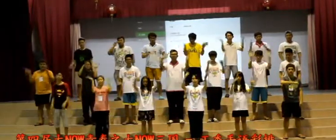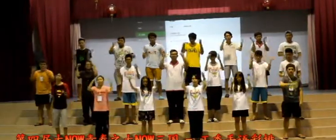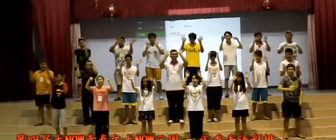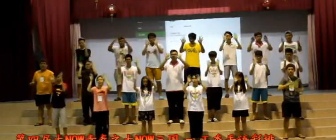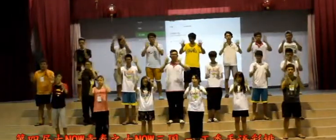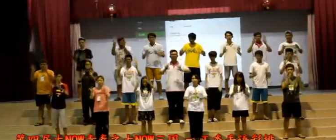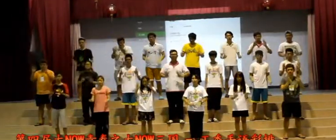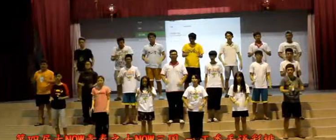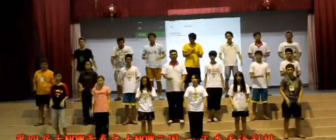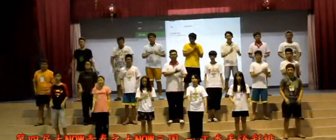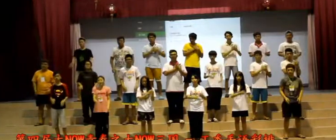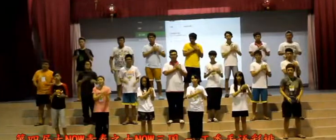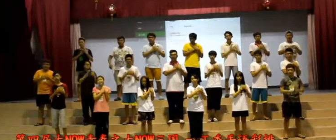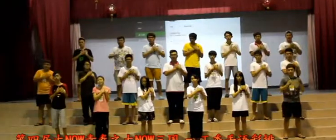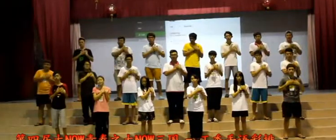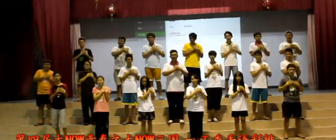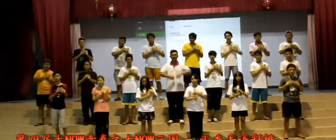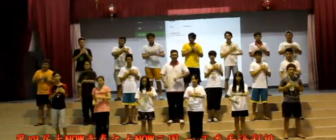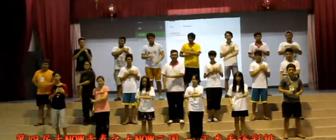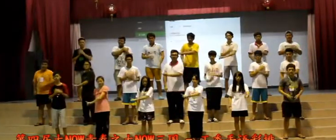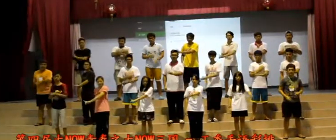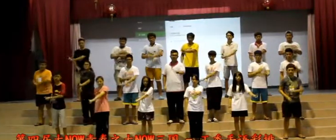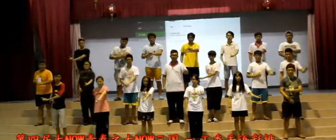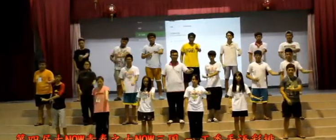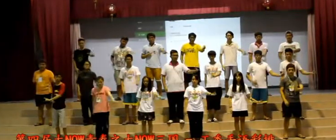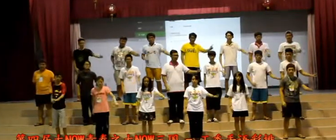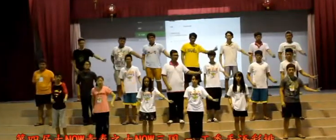春风化雨暖透我的心，一生眷顾